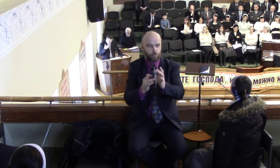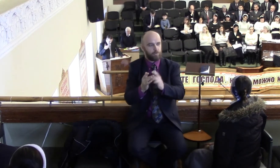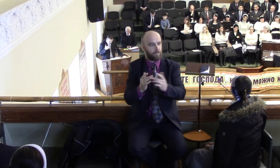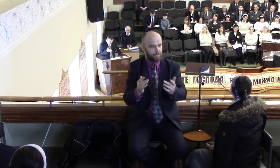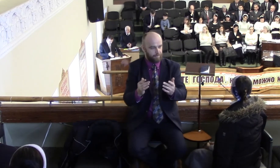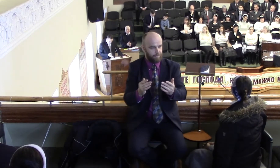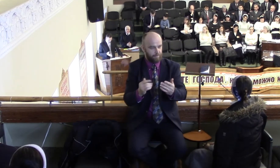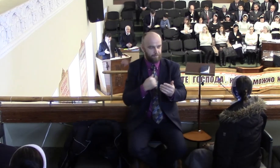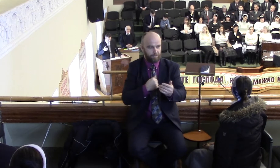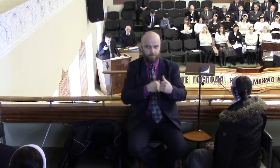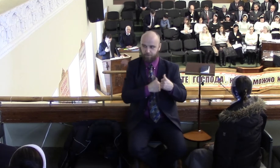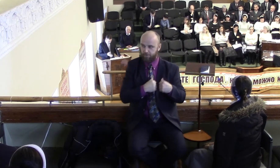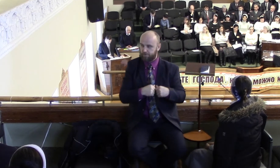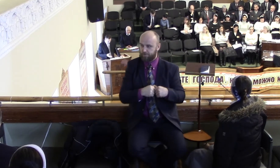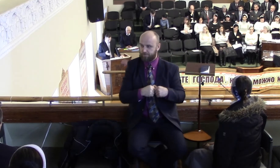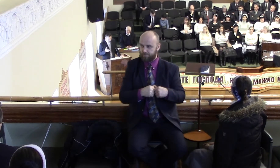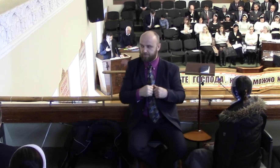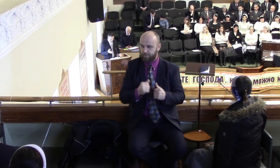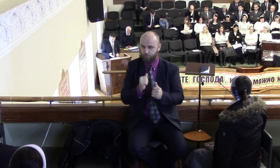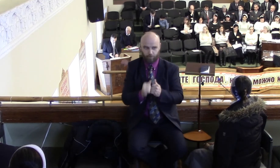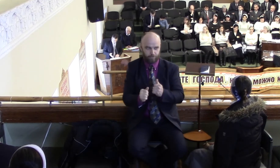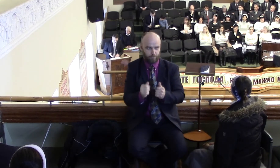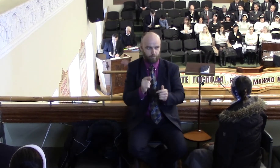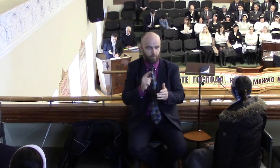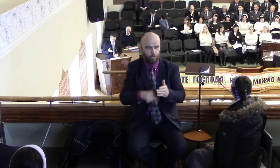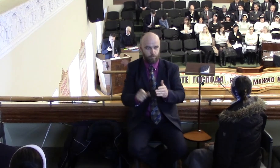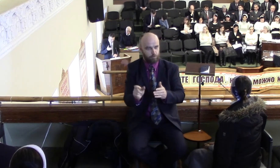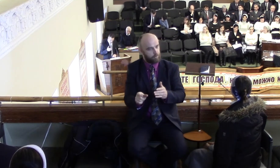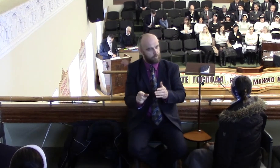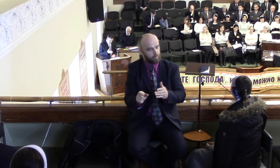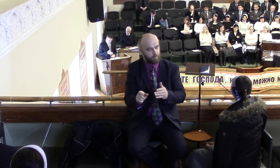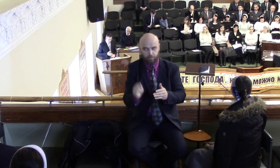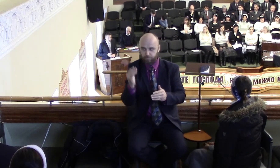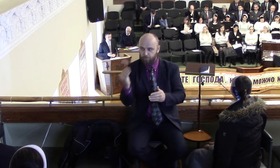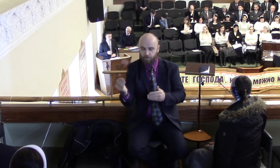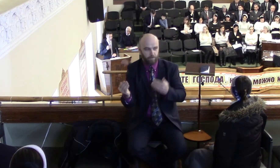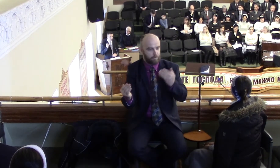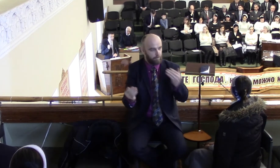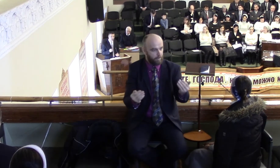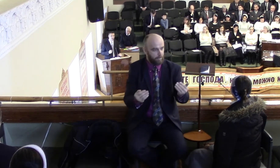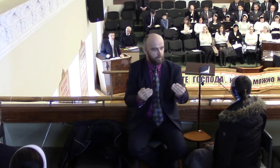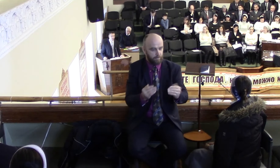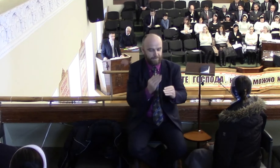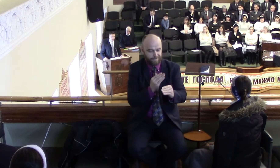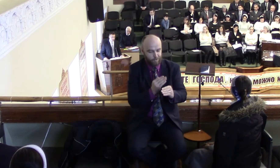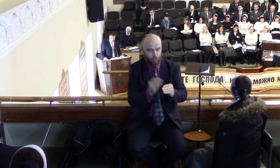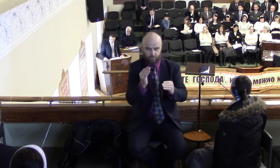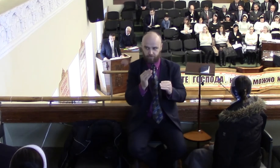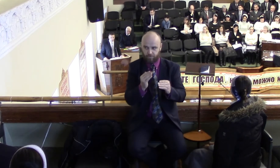посажены на небесах во Христе Иисусе. Еще раз хочу подчеркнуть, это